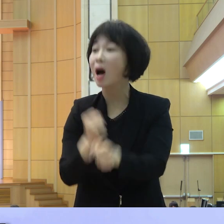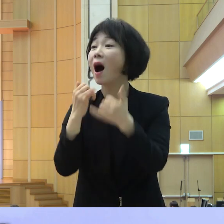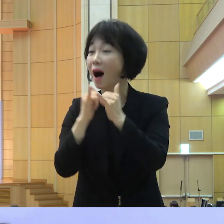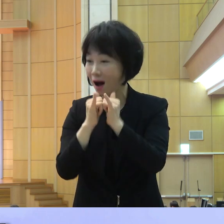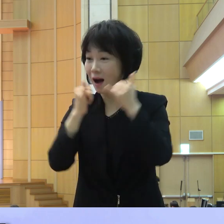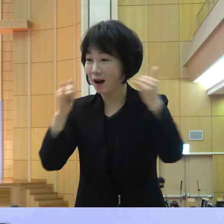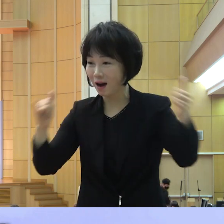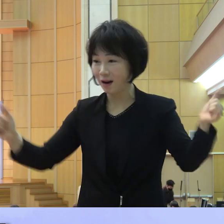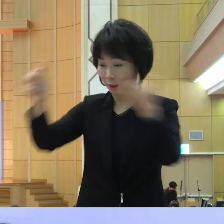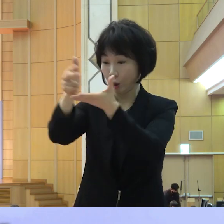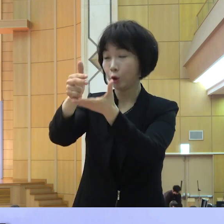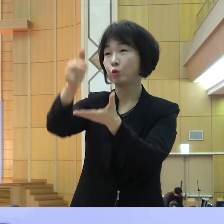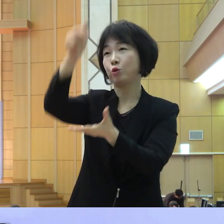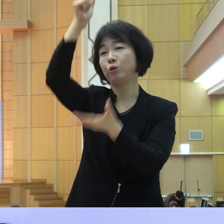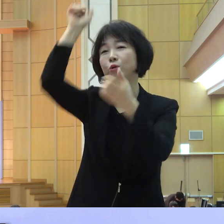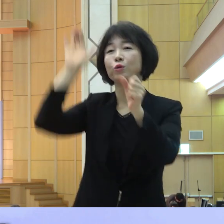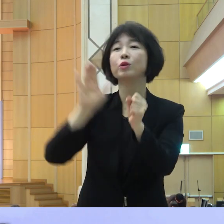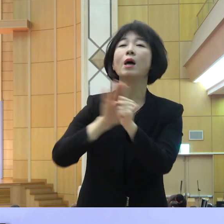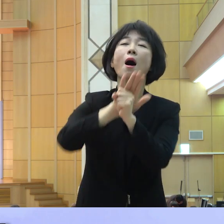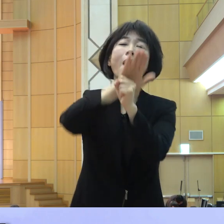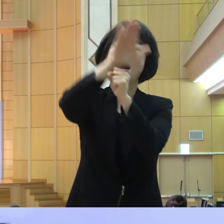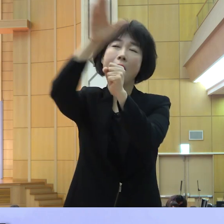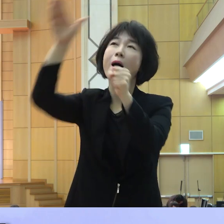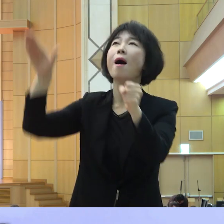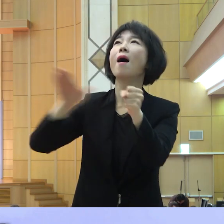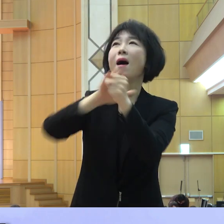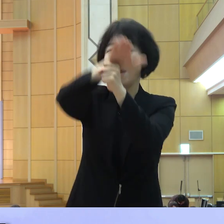사랑하는 자 주